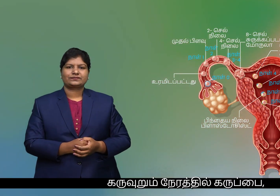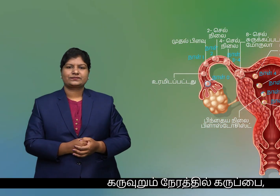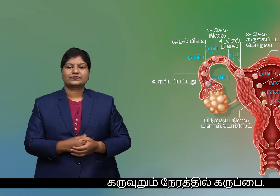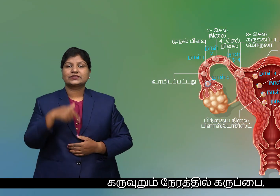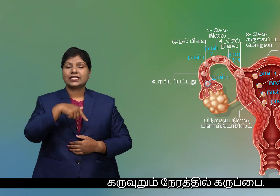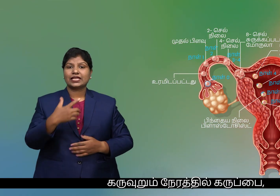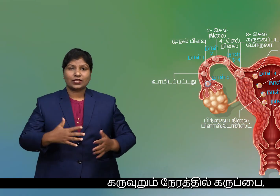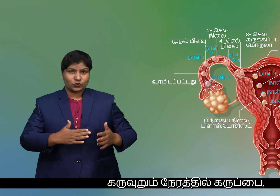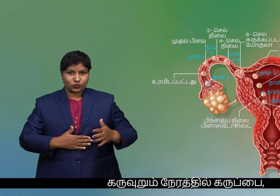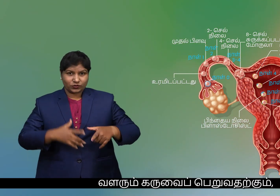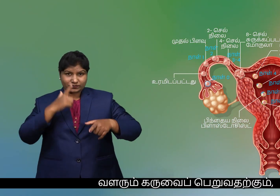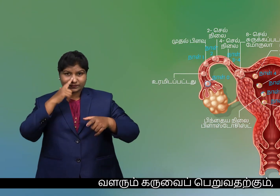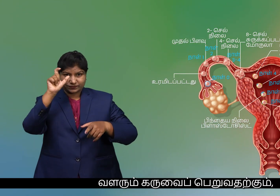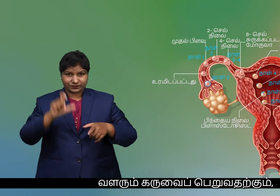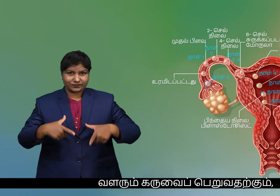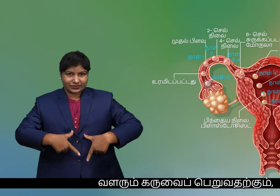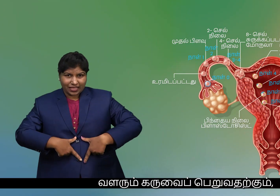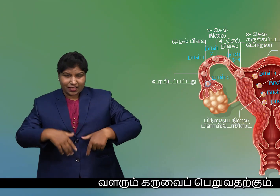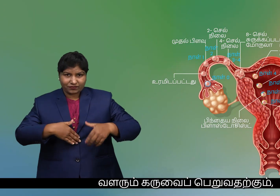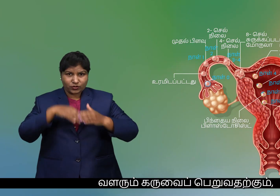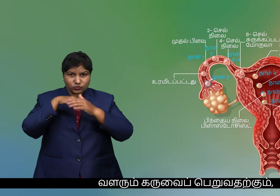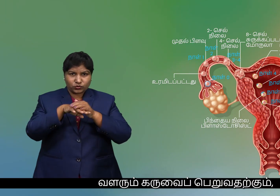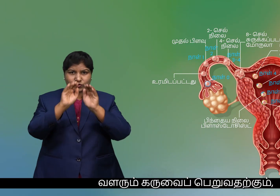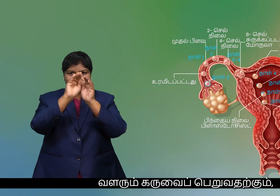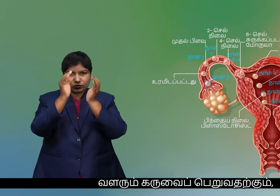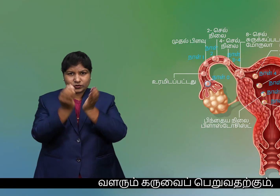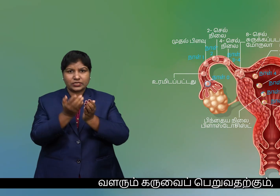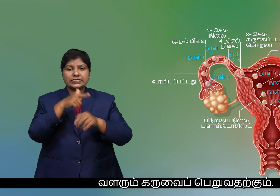கருவுறும் நேரத்தில் கருப்பை வளரும் கருவை பெறுவதற்கும்